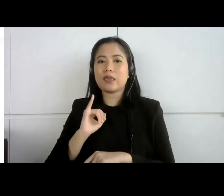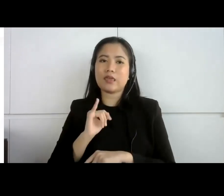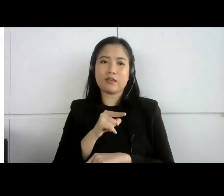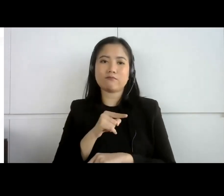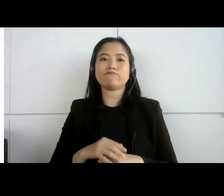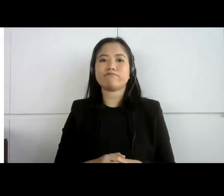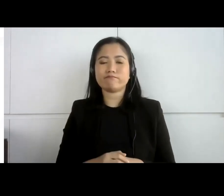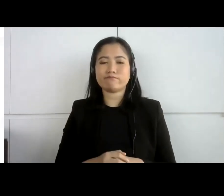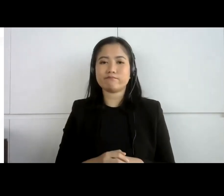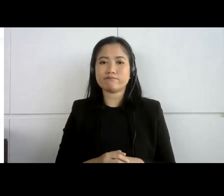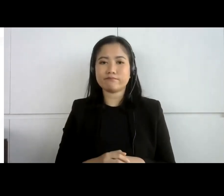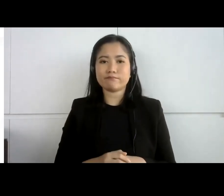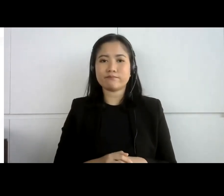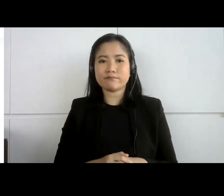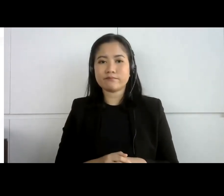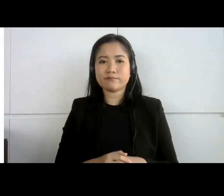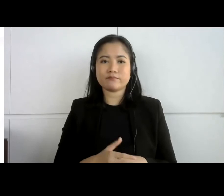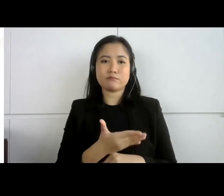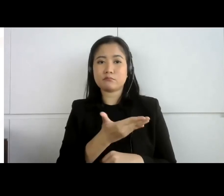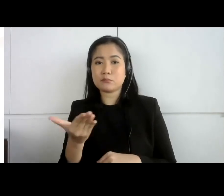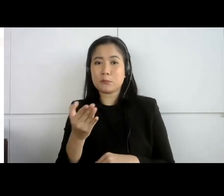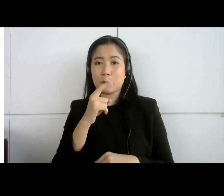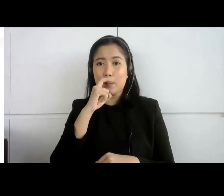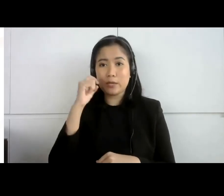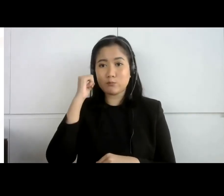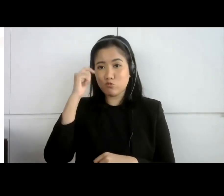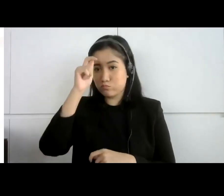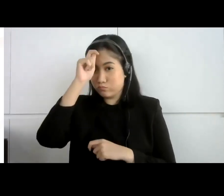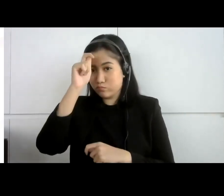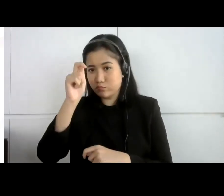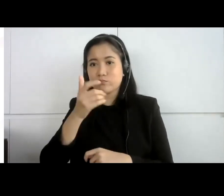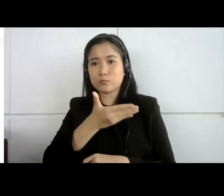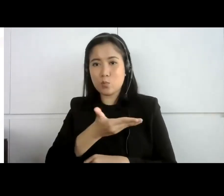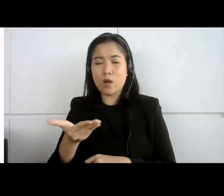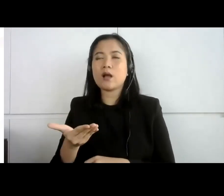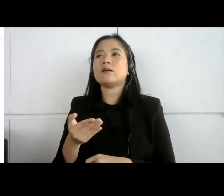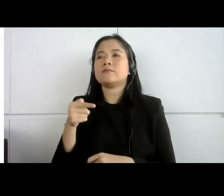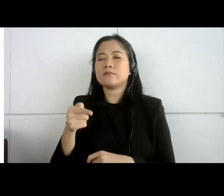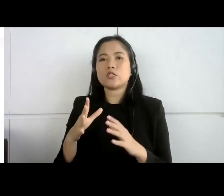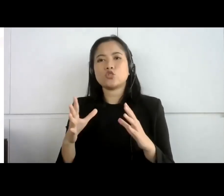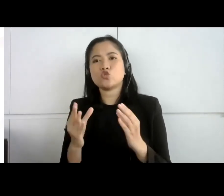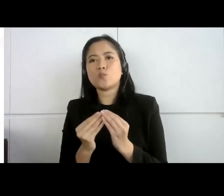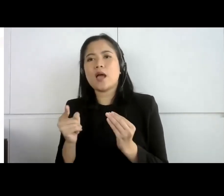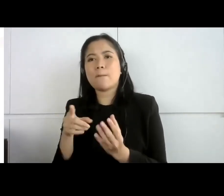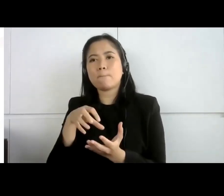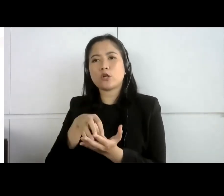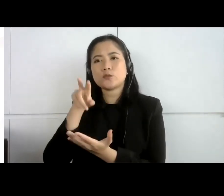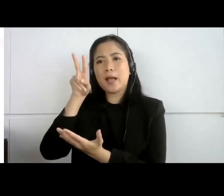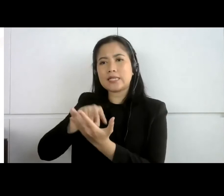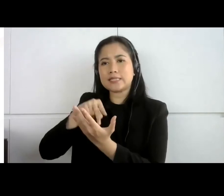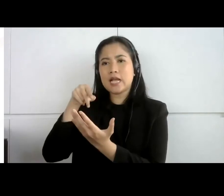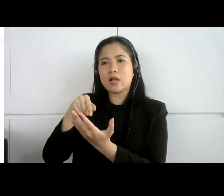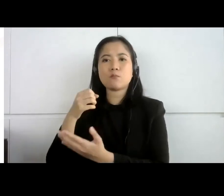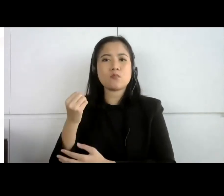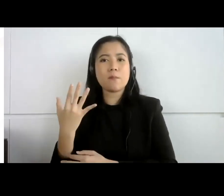Karena itu Bapak Ibu sekalian yang saya hormati, jumlah pos baca yang ada di Desa Mekatekeri